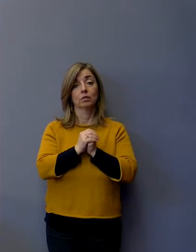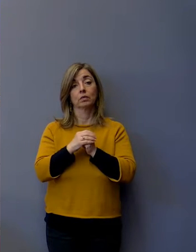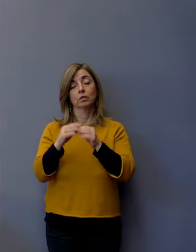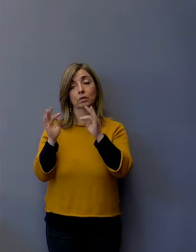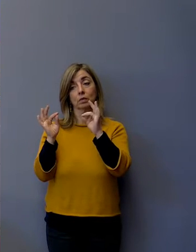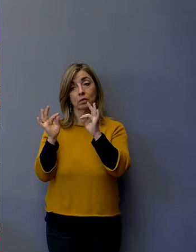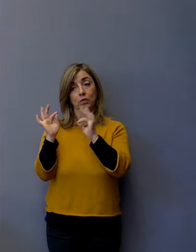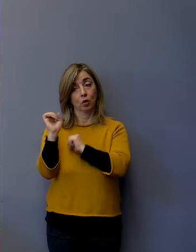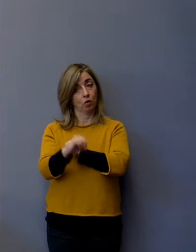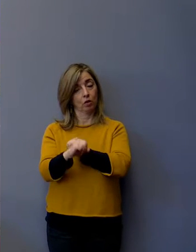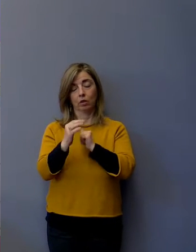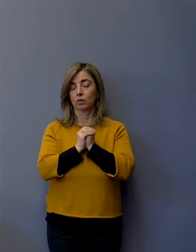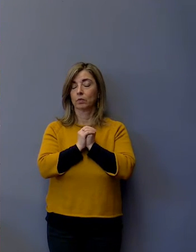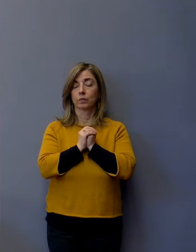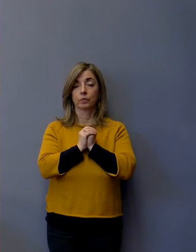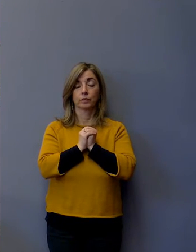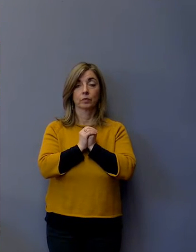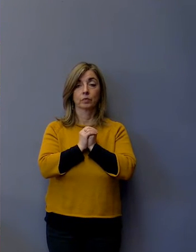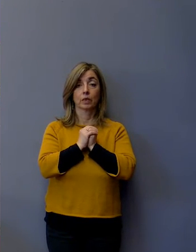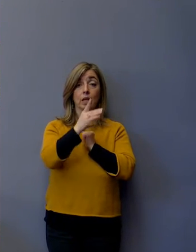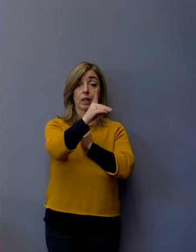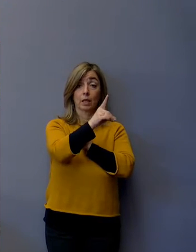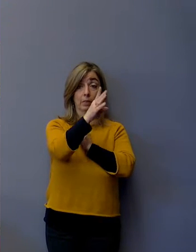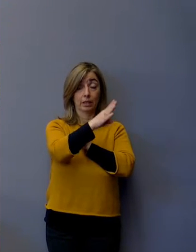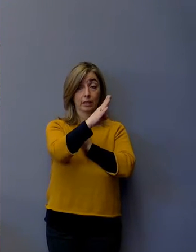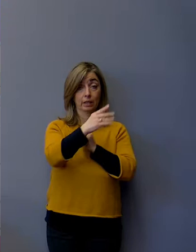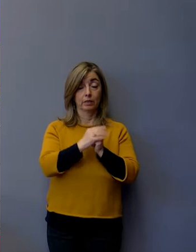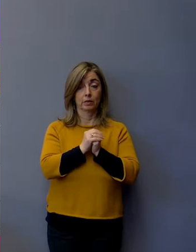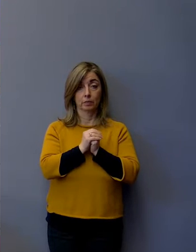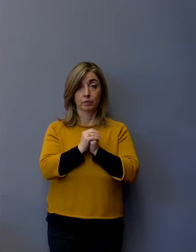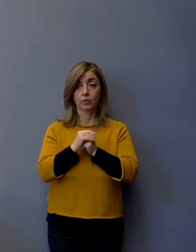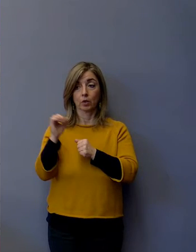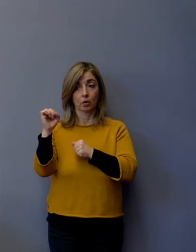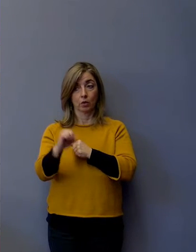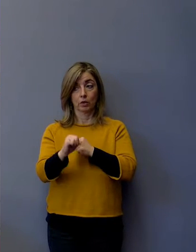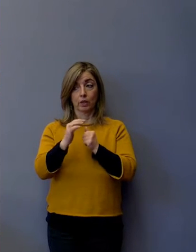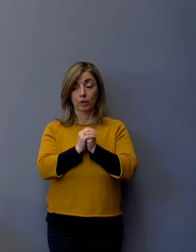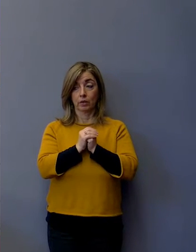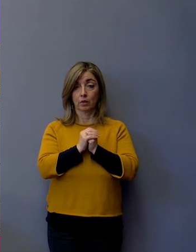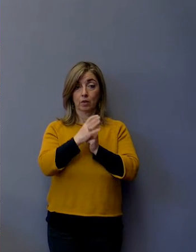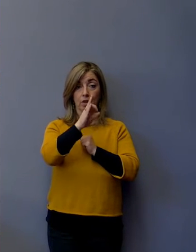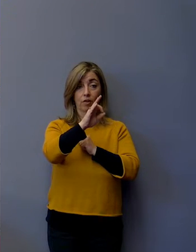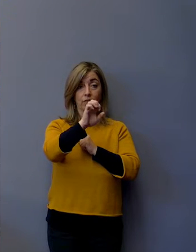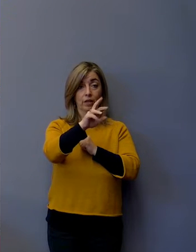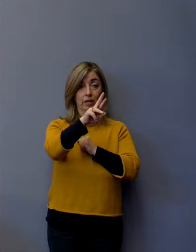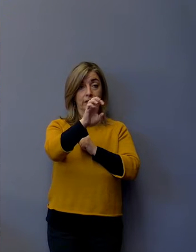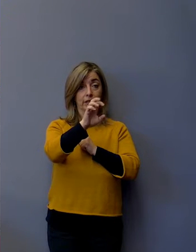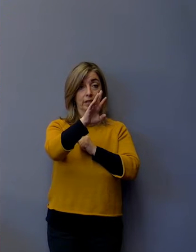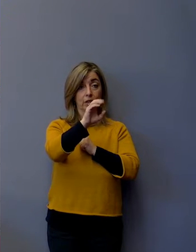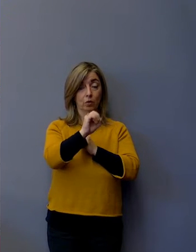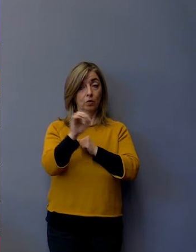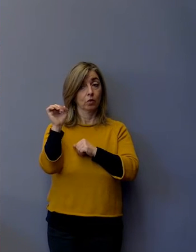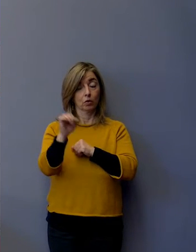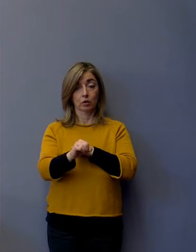contrario consigliere de benedictis consigliere ferrero contrario